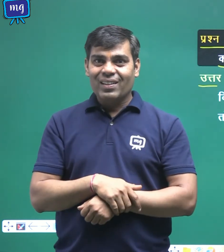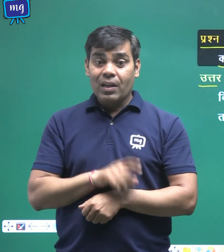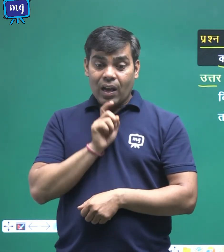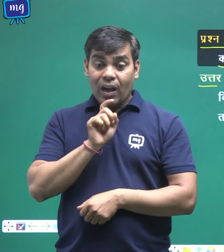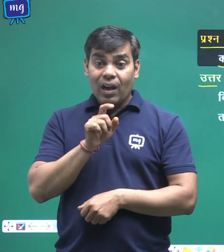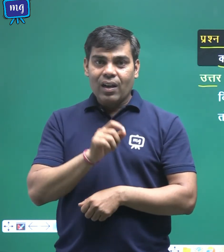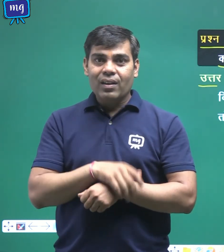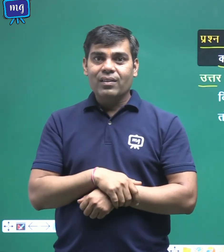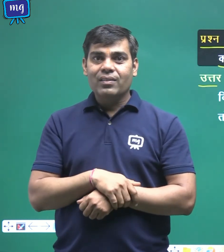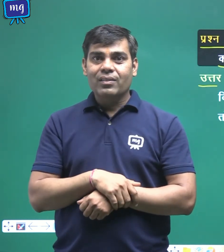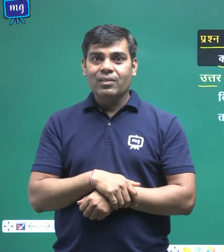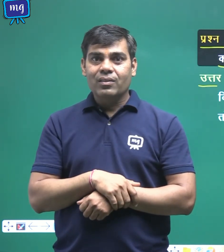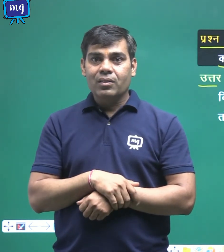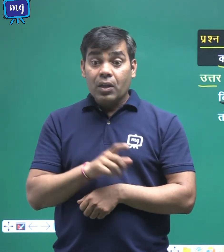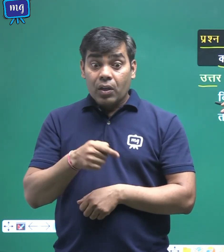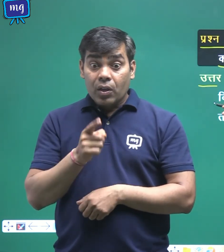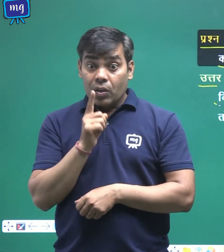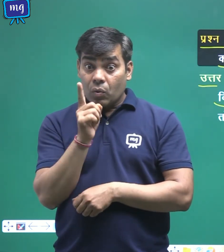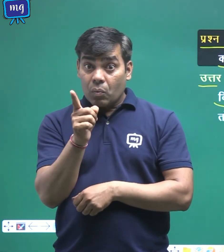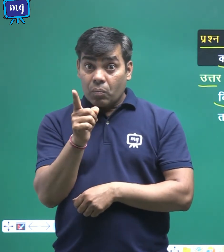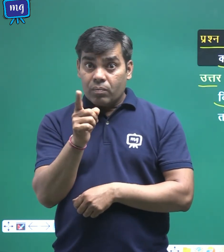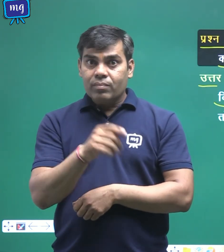कहा कि तुम